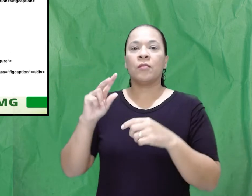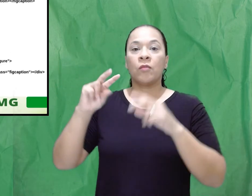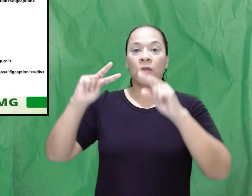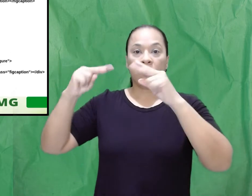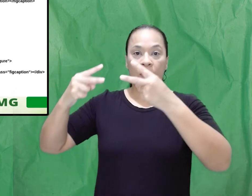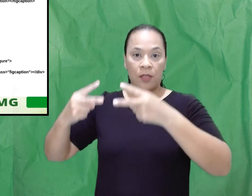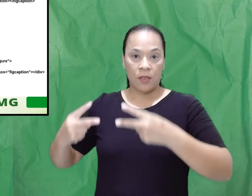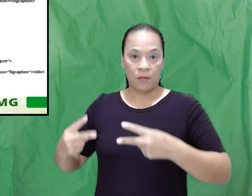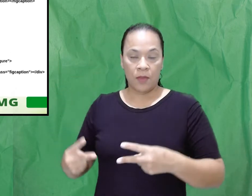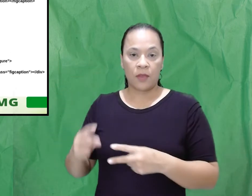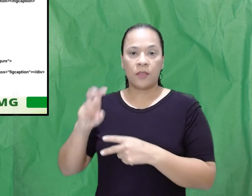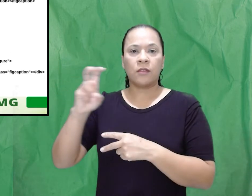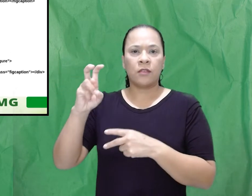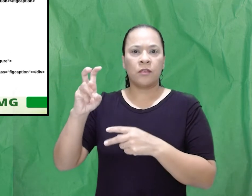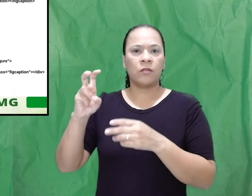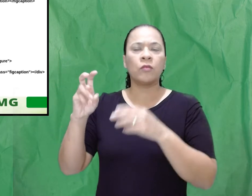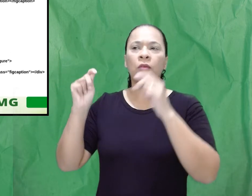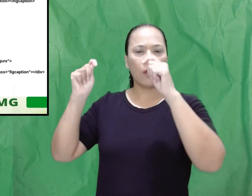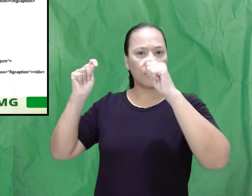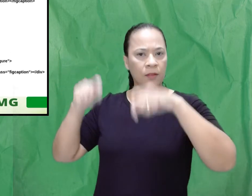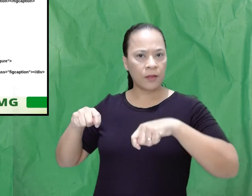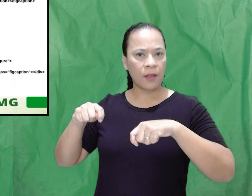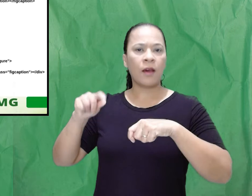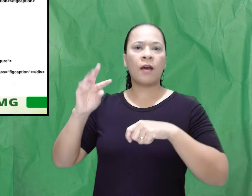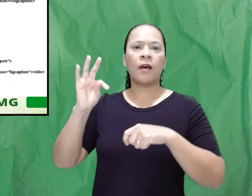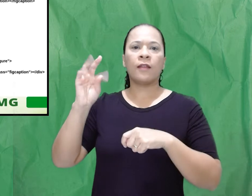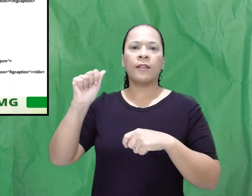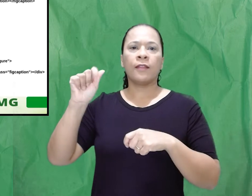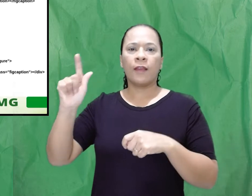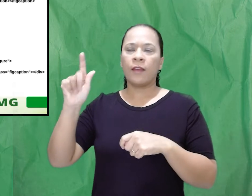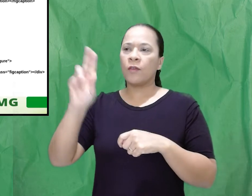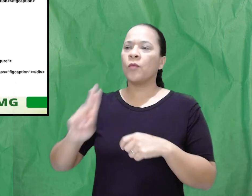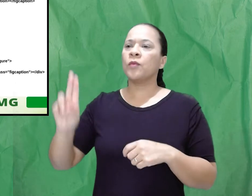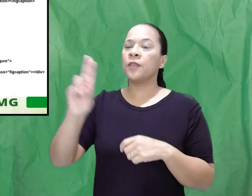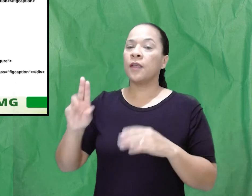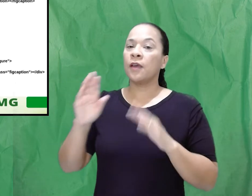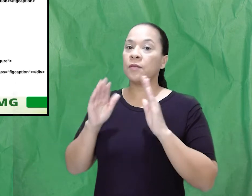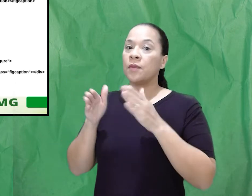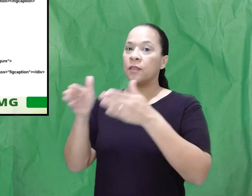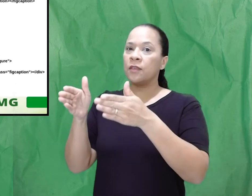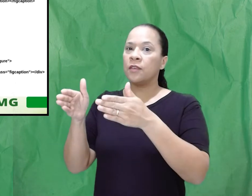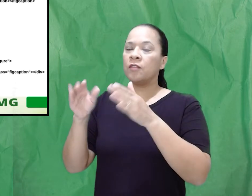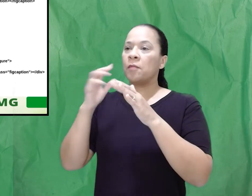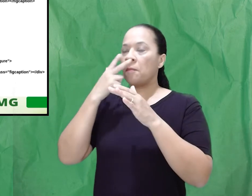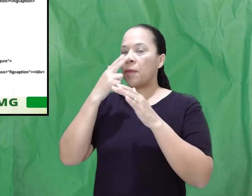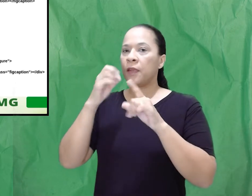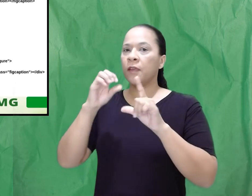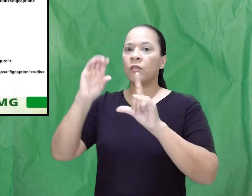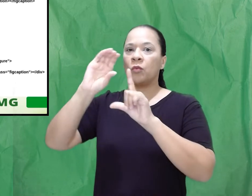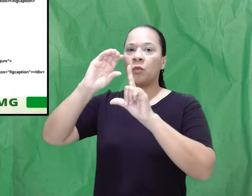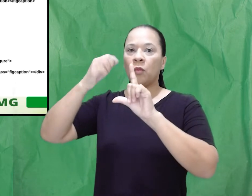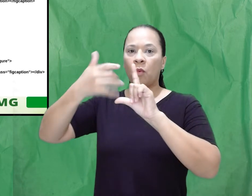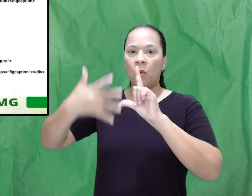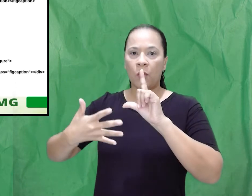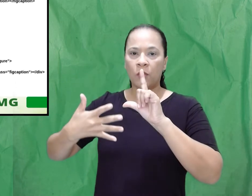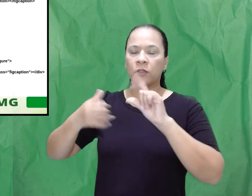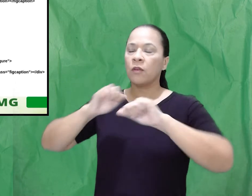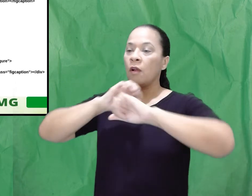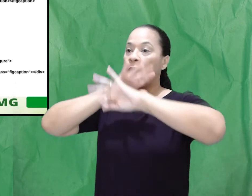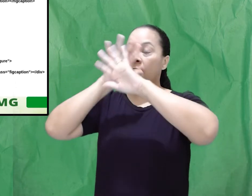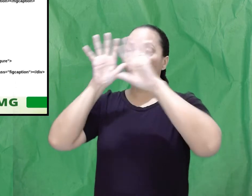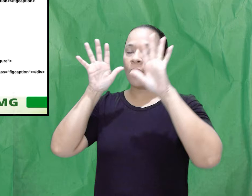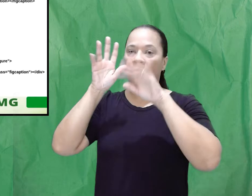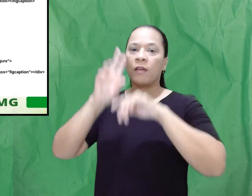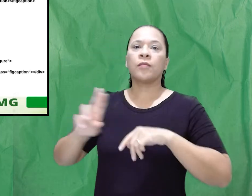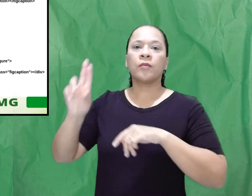eu utilizar essas tags específicas para isso, fazendo com que o código fique mais claro para possíveis